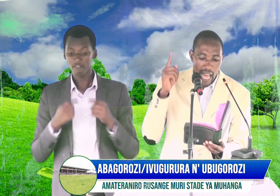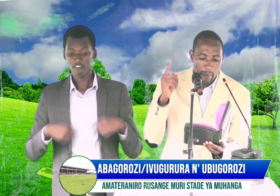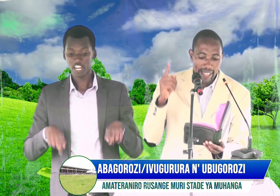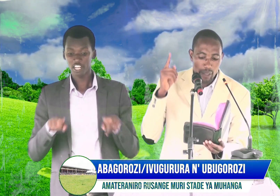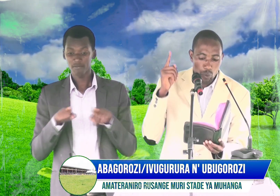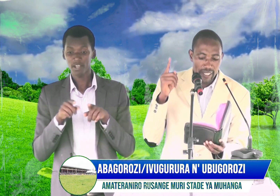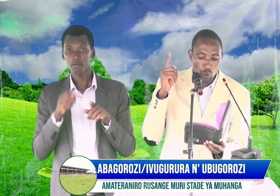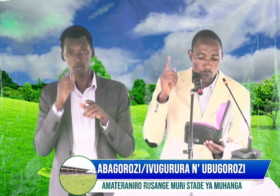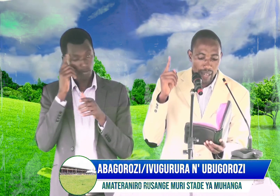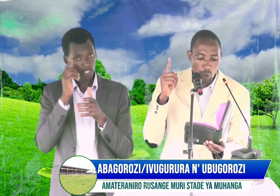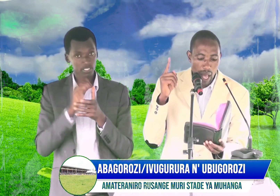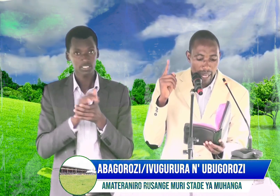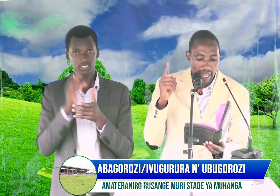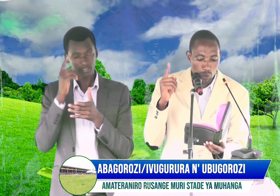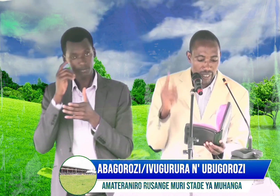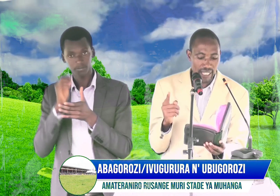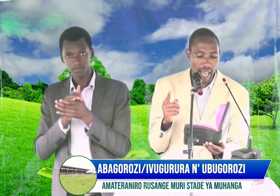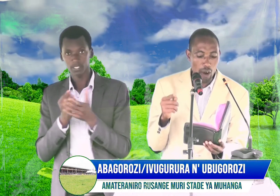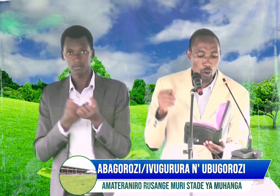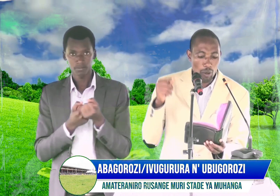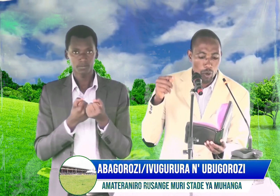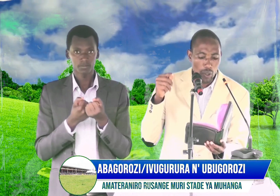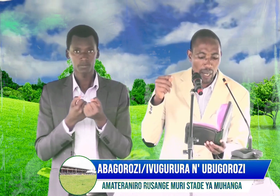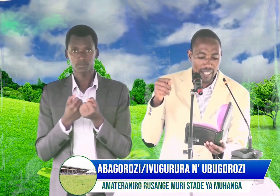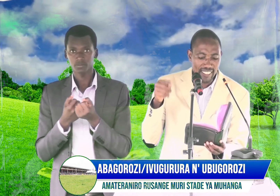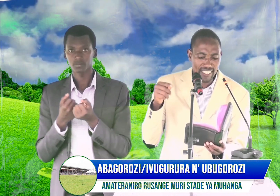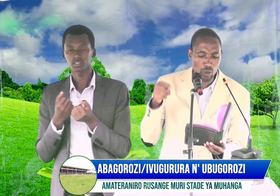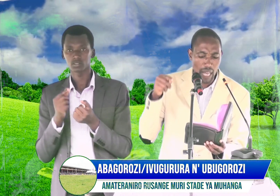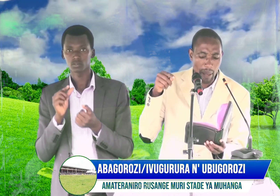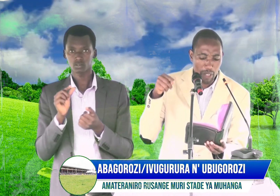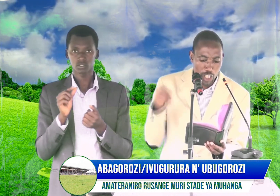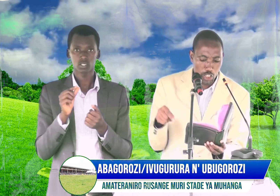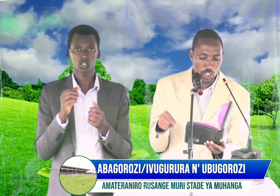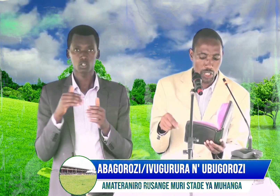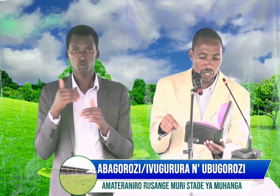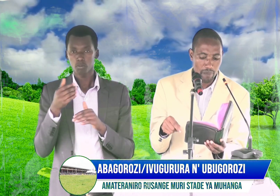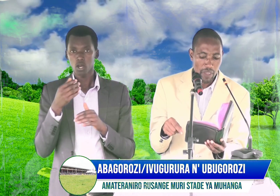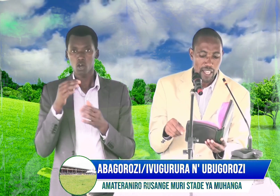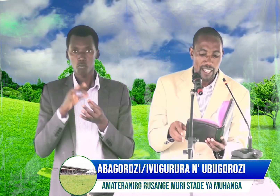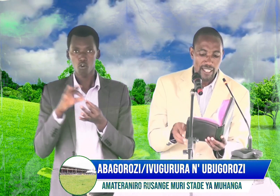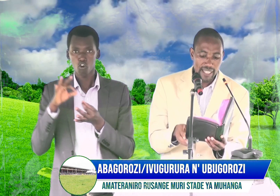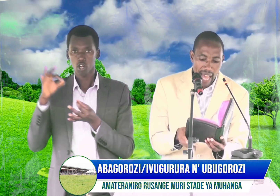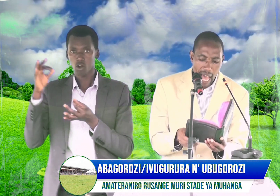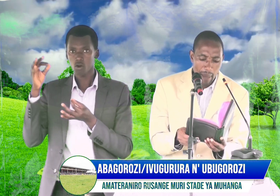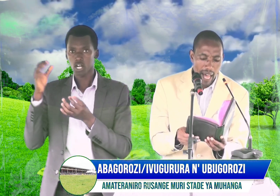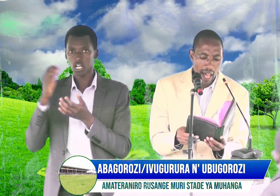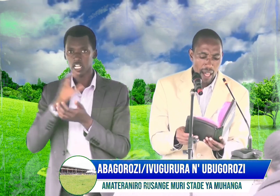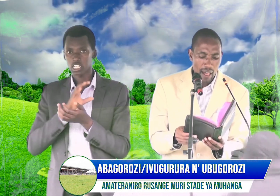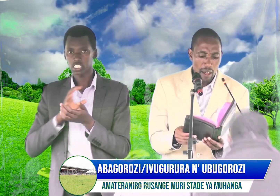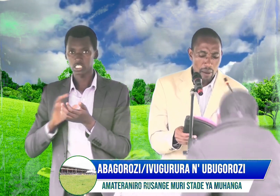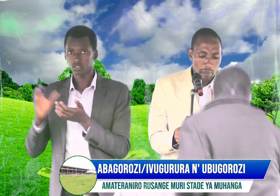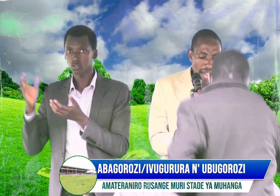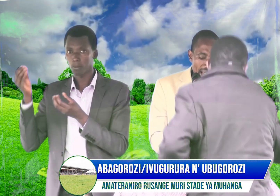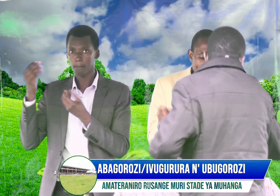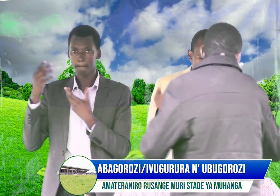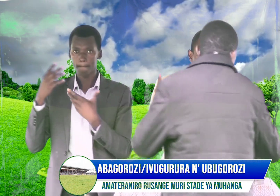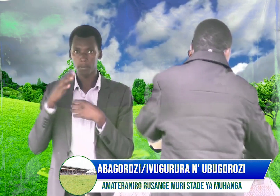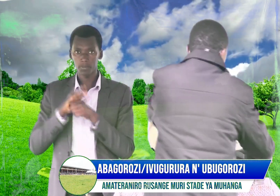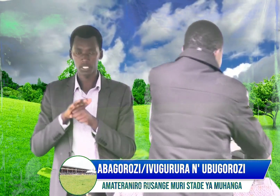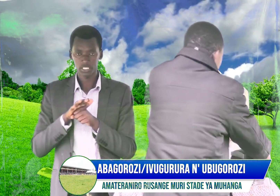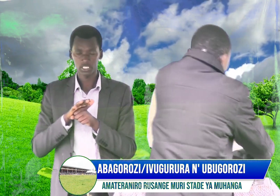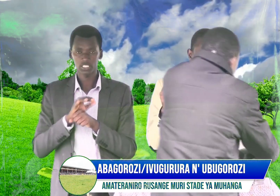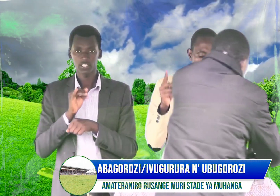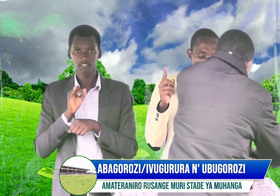kandi yabaye kwikunda kwabaga guke, ahubwo umwuka wa Kristo ukaba mwinshi. Iyaba